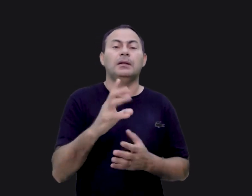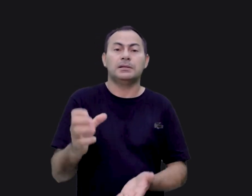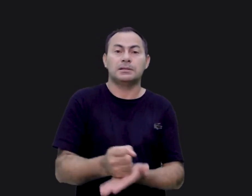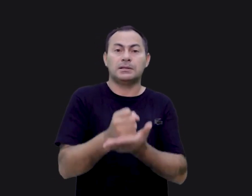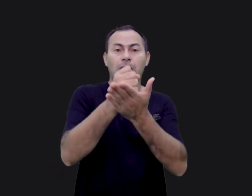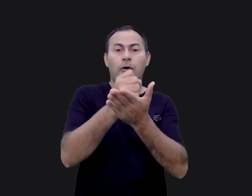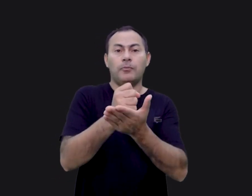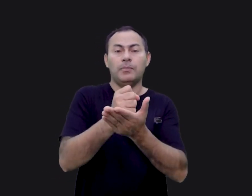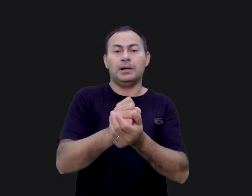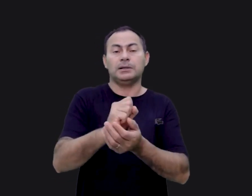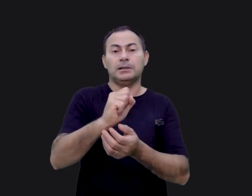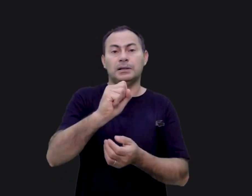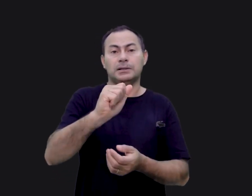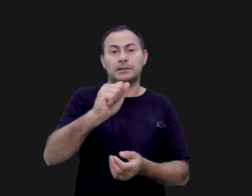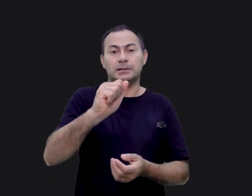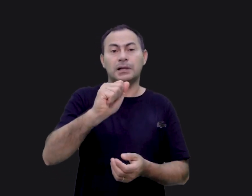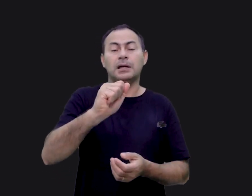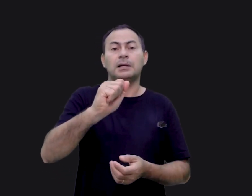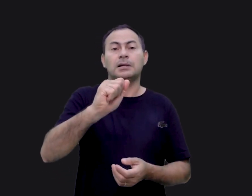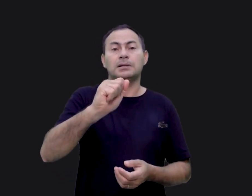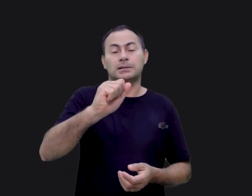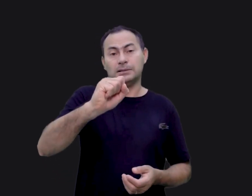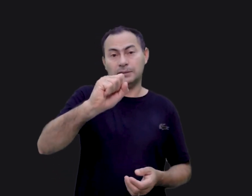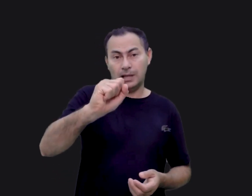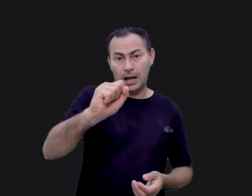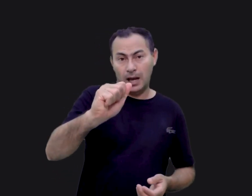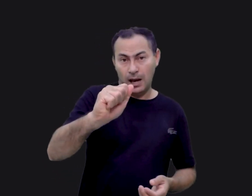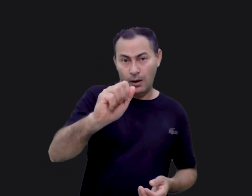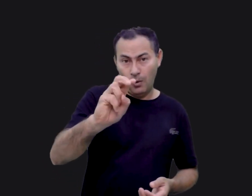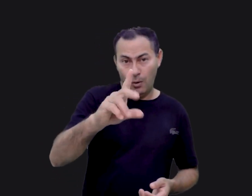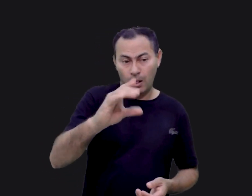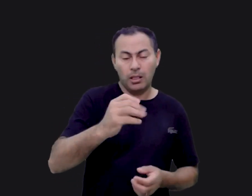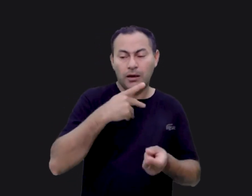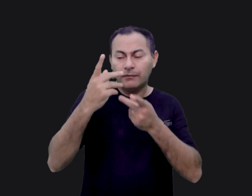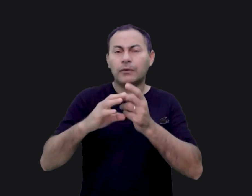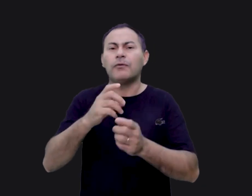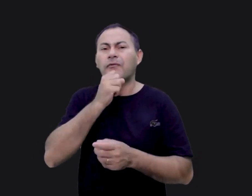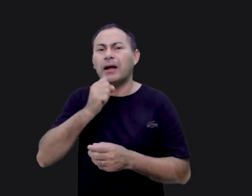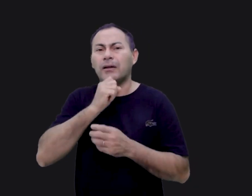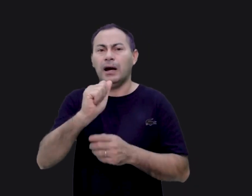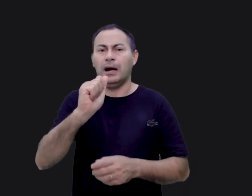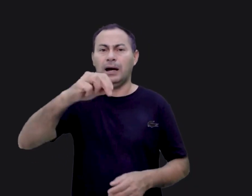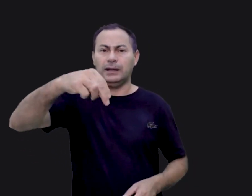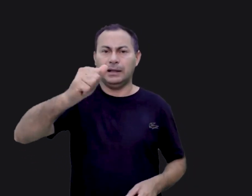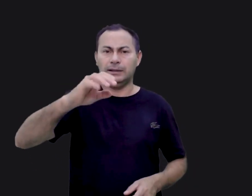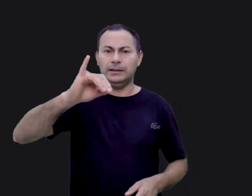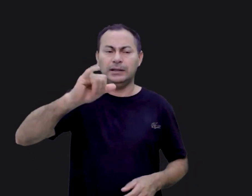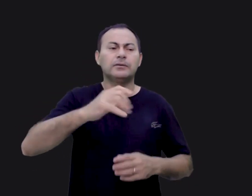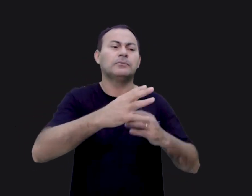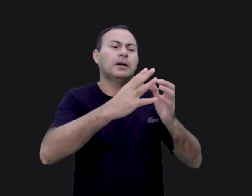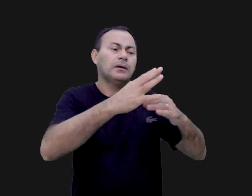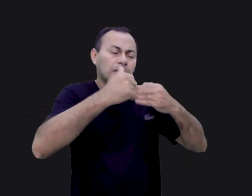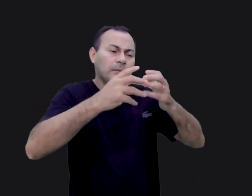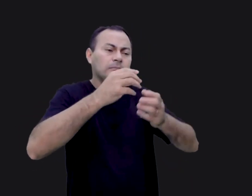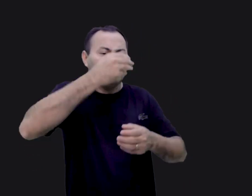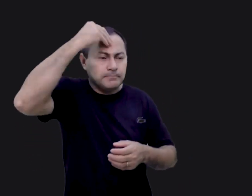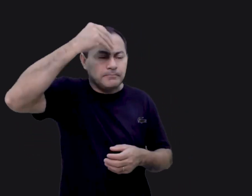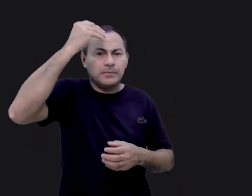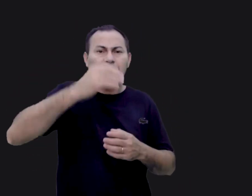ele salva Saulo na estrada de Damasco. Deus falou com o velho Ananias e o instruiu para batizar Saulo. Ananias retrucou